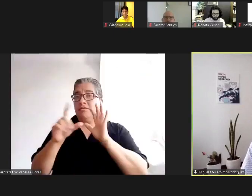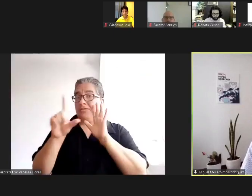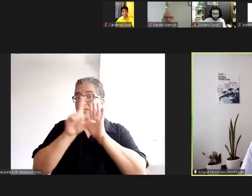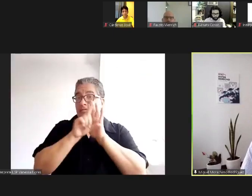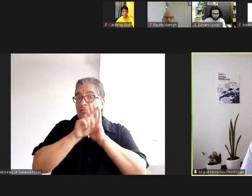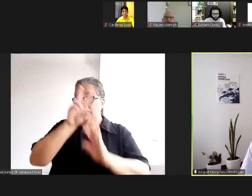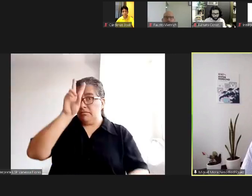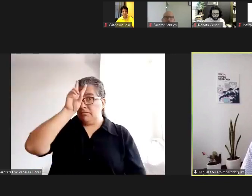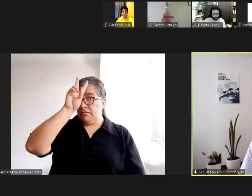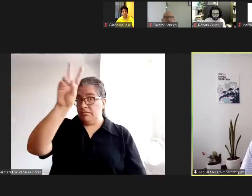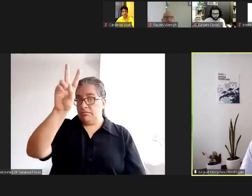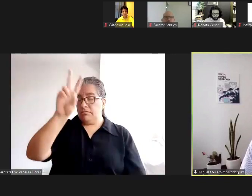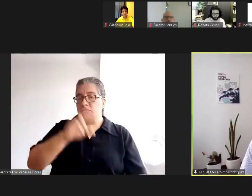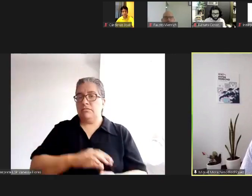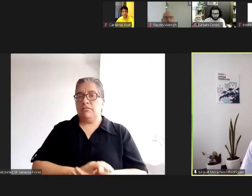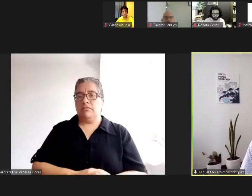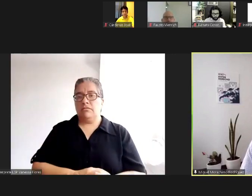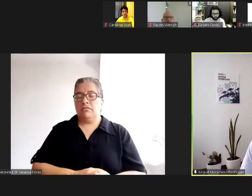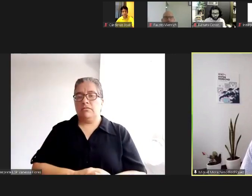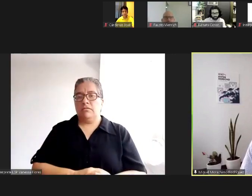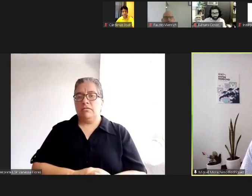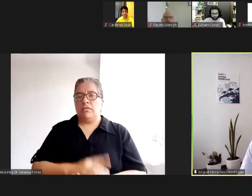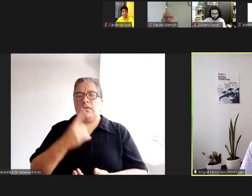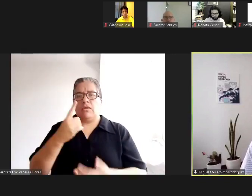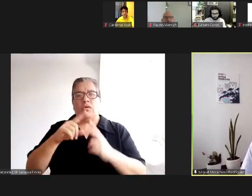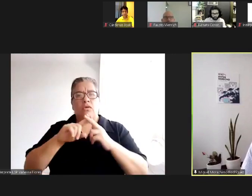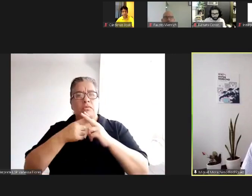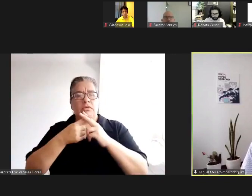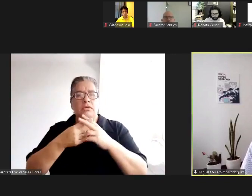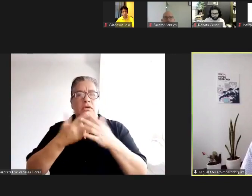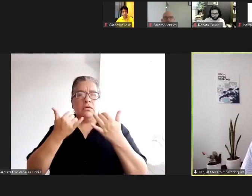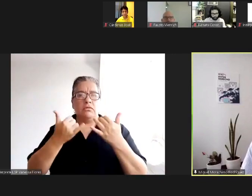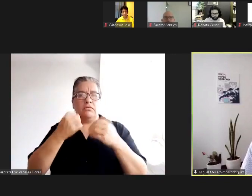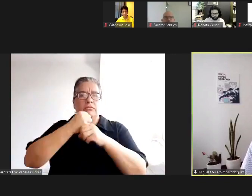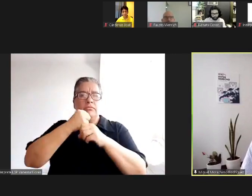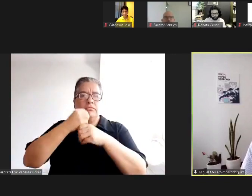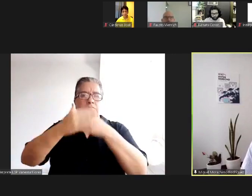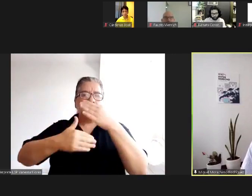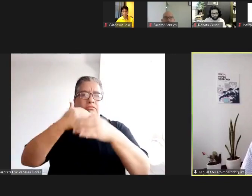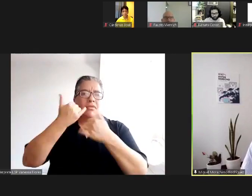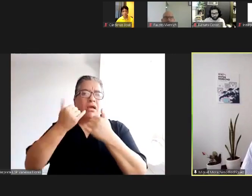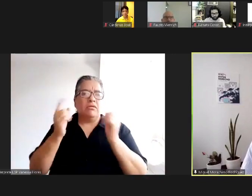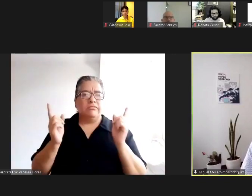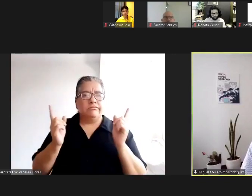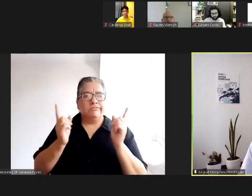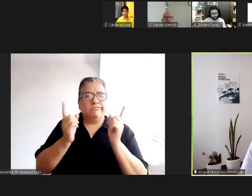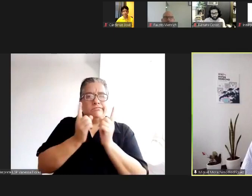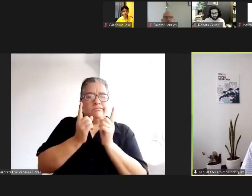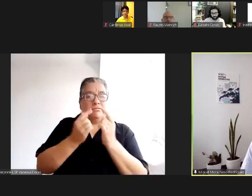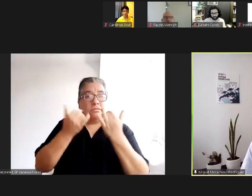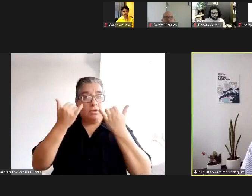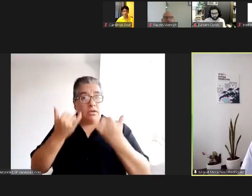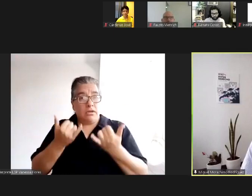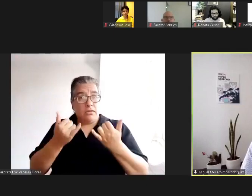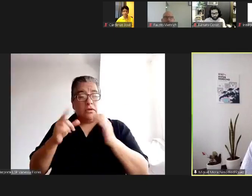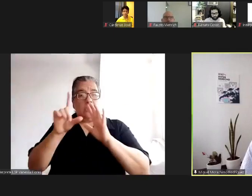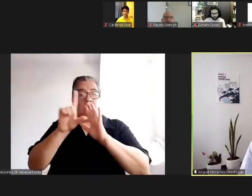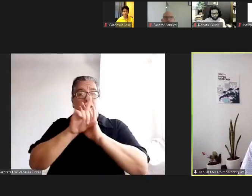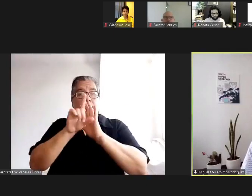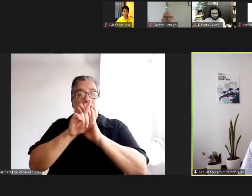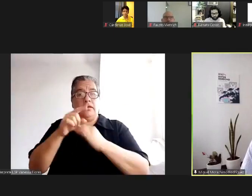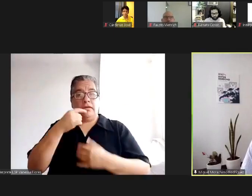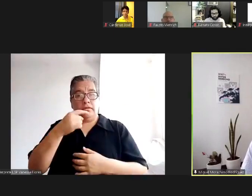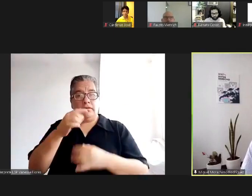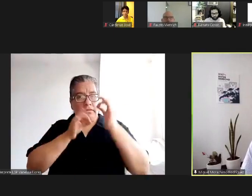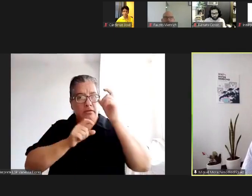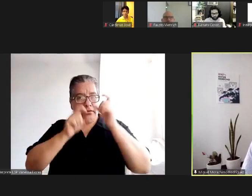peruana, aunque ha empezado ese camino, todavía es muy corta, ¿no? Actualmente la ley solo contempla la situación de las